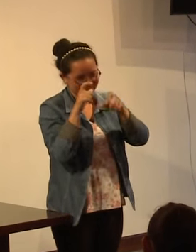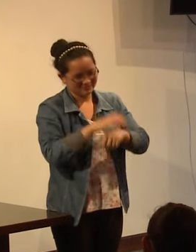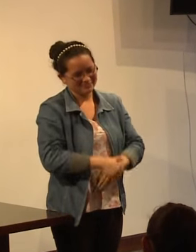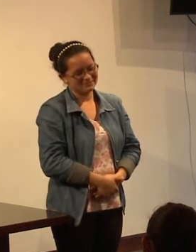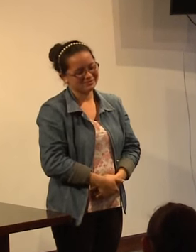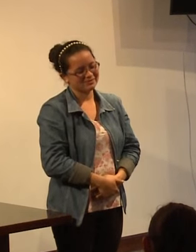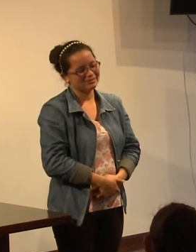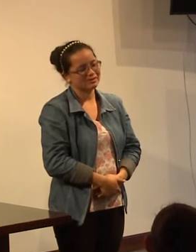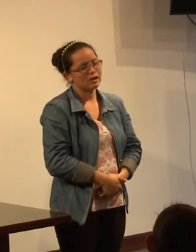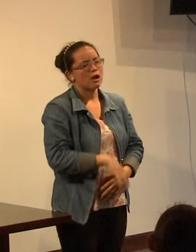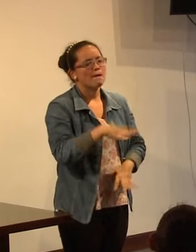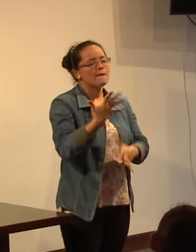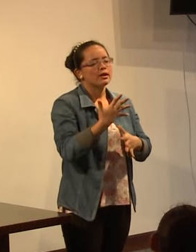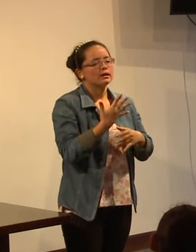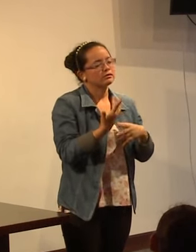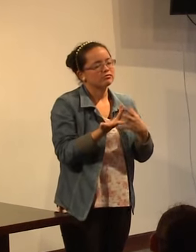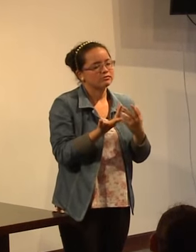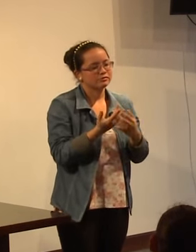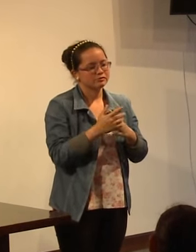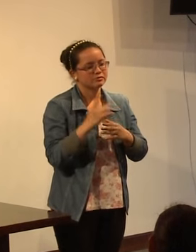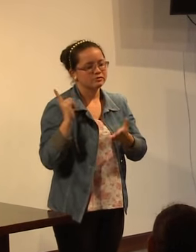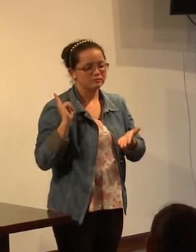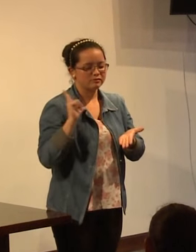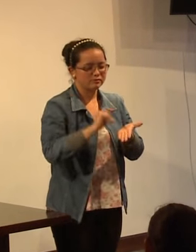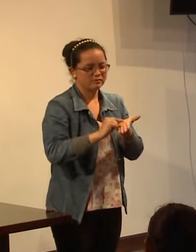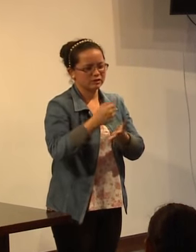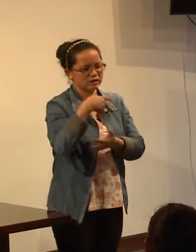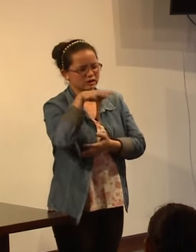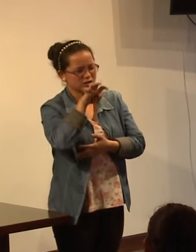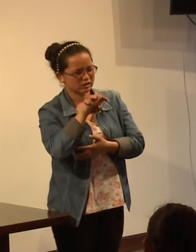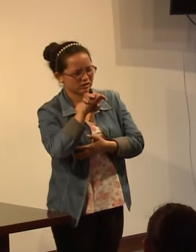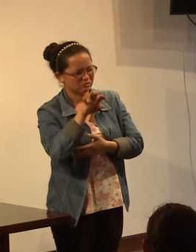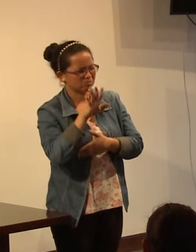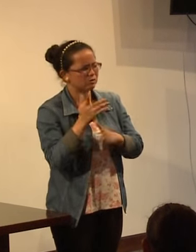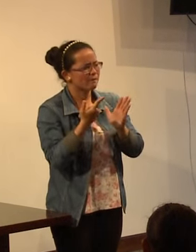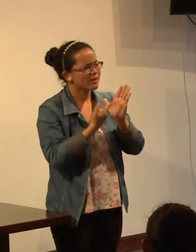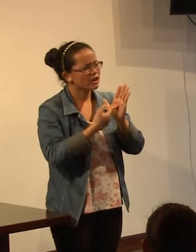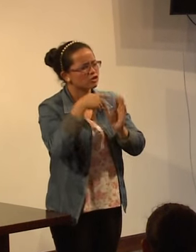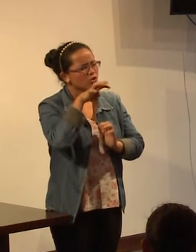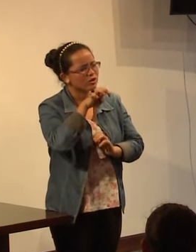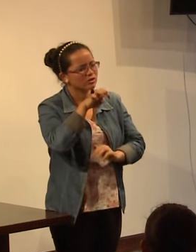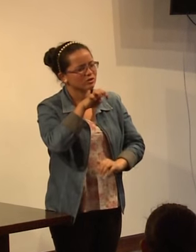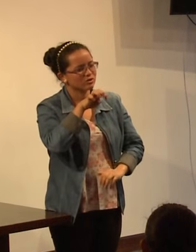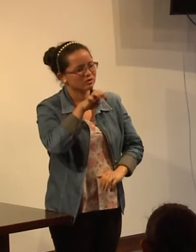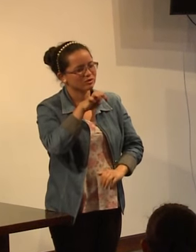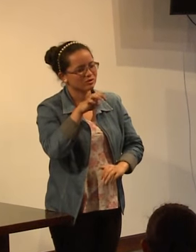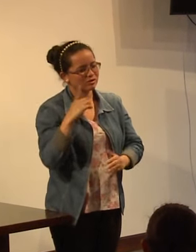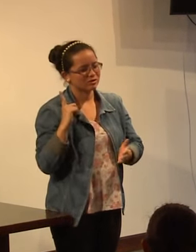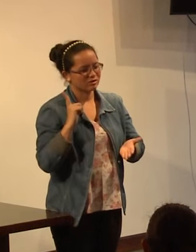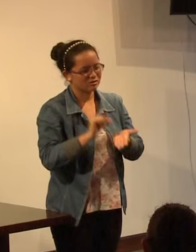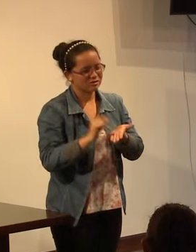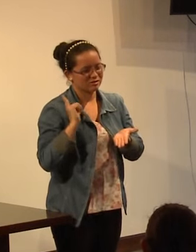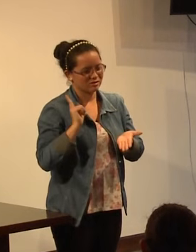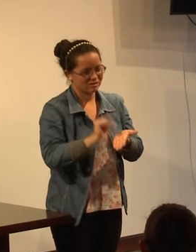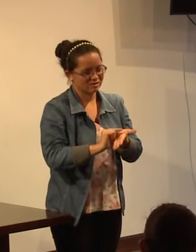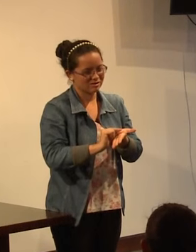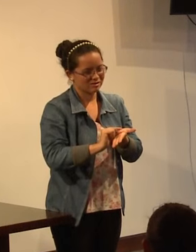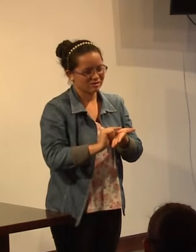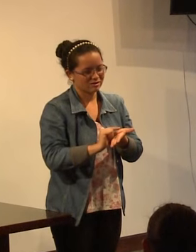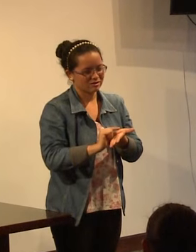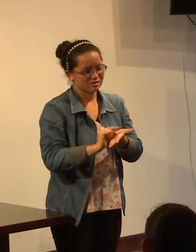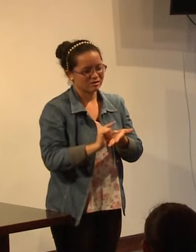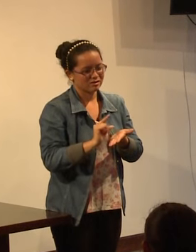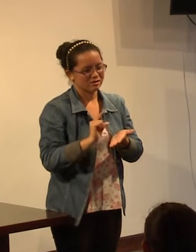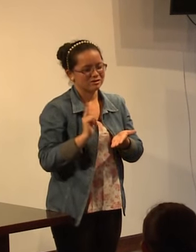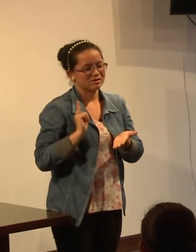Aparece básicamente a mitad del siglo XIX, en 1845 más o menos, aparecen los primeros daguerrotipos, que son los orígenes de la fotografía, y ahí aparece la